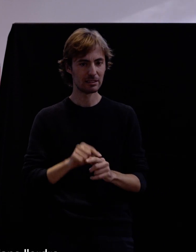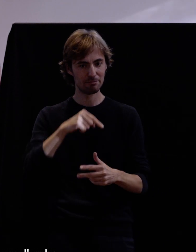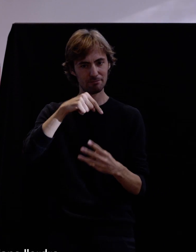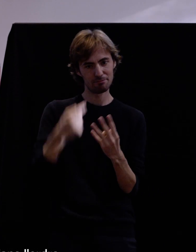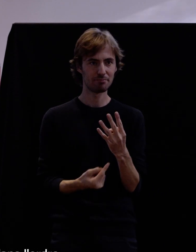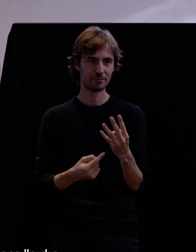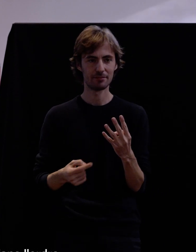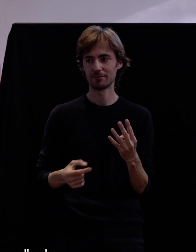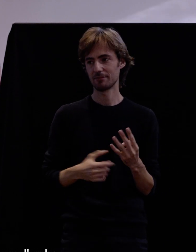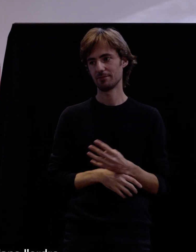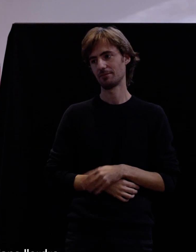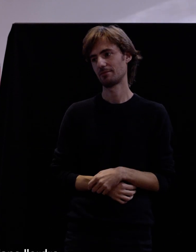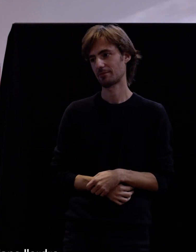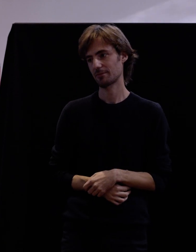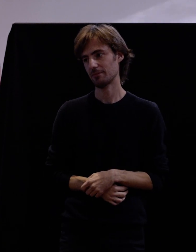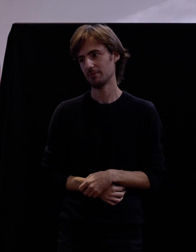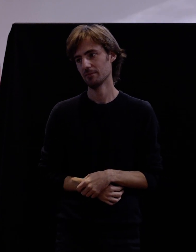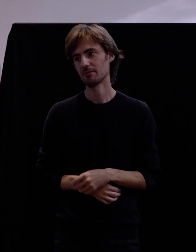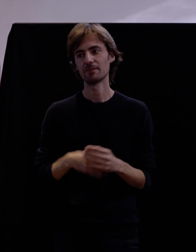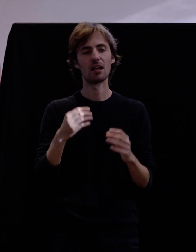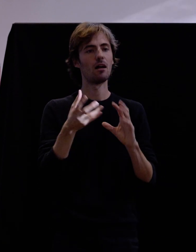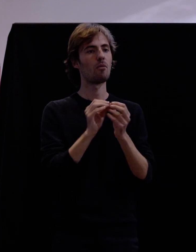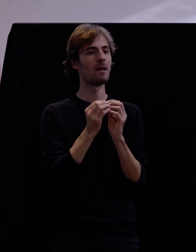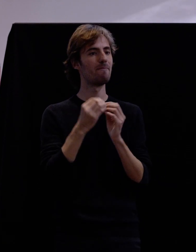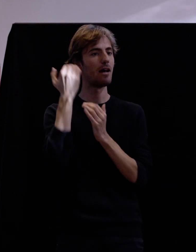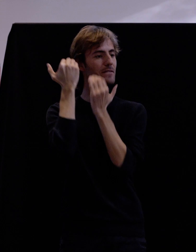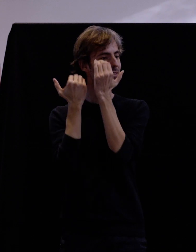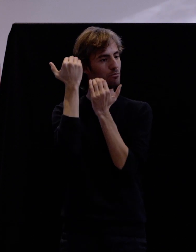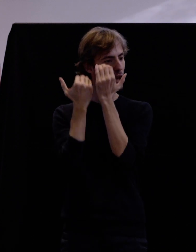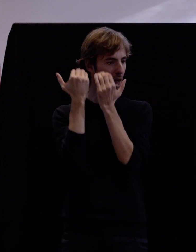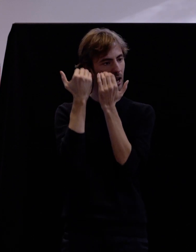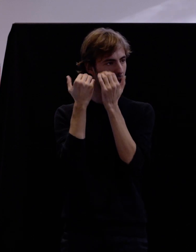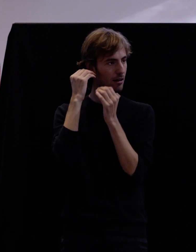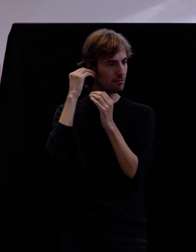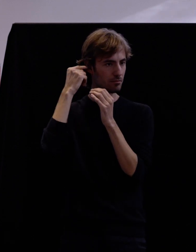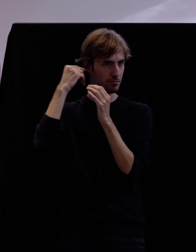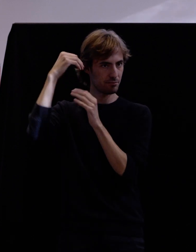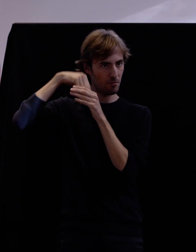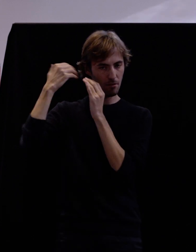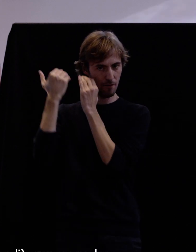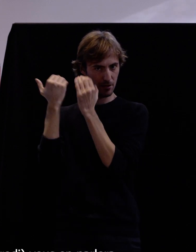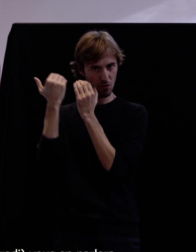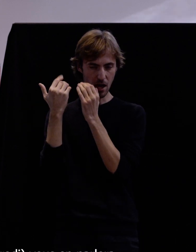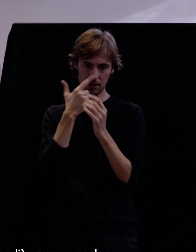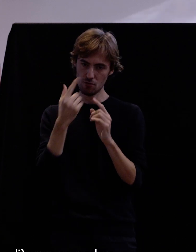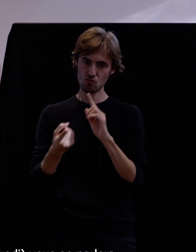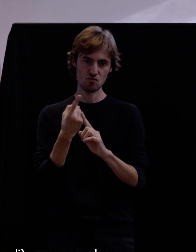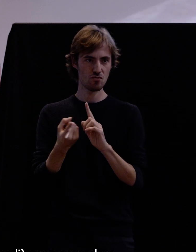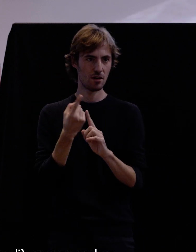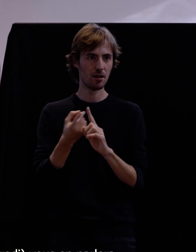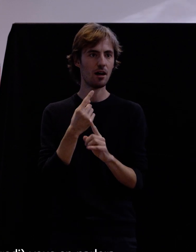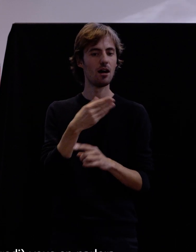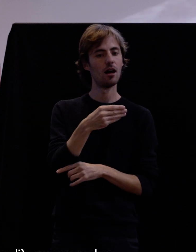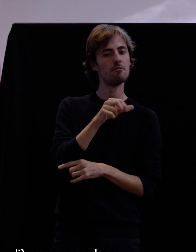Je vous le fais dans l'ordre chronologique de l'histoire. Les anomalies vestibulaires qui sont très, très importantes, et Marine